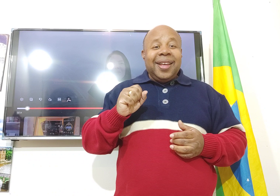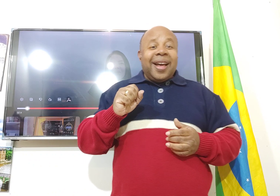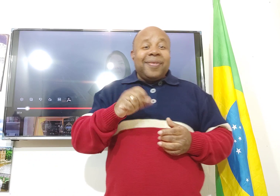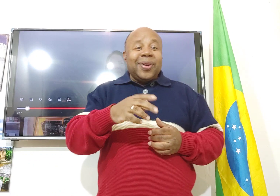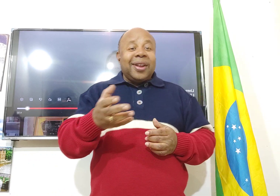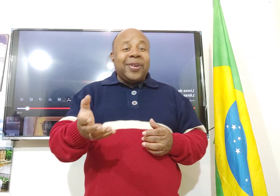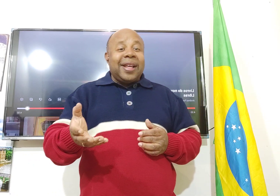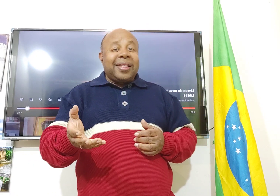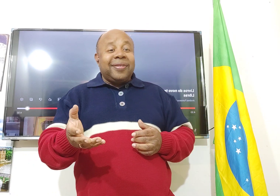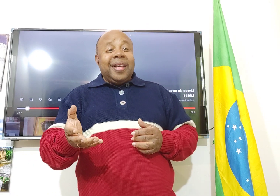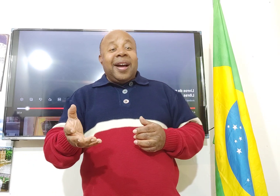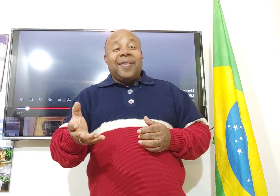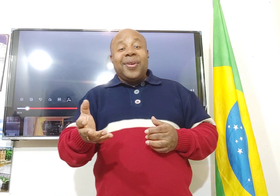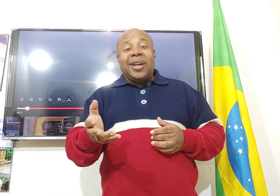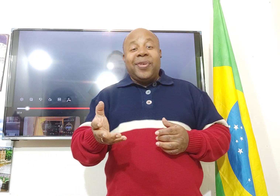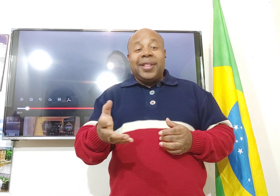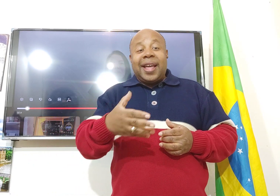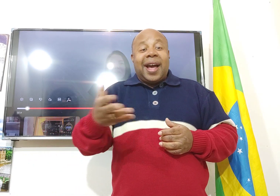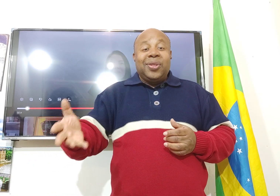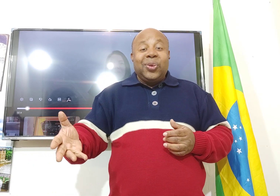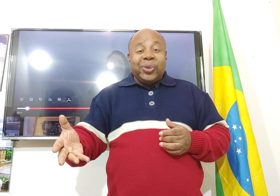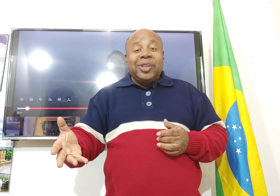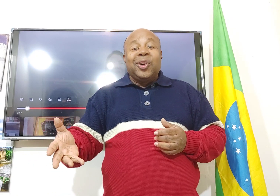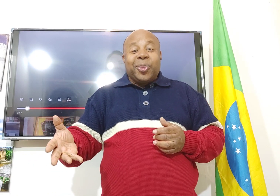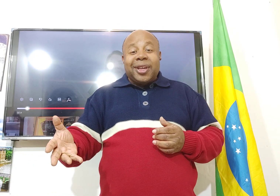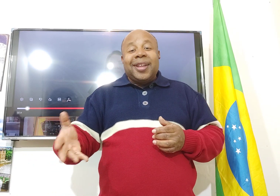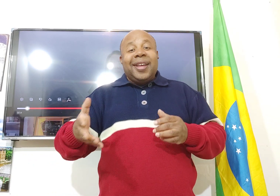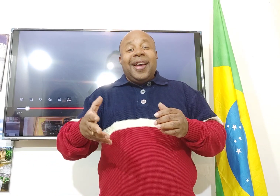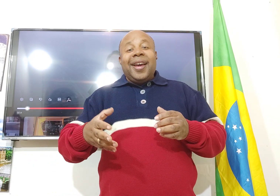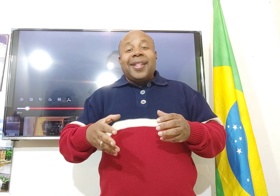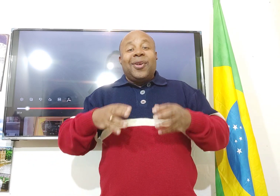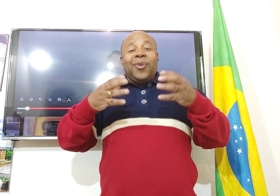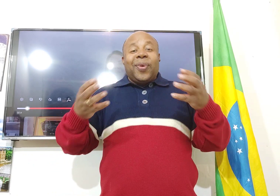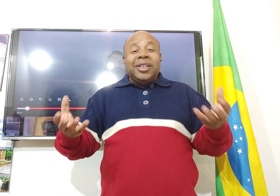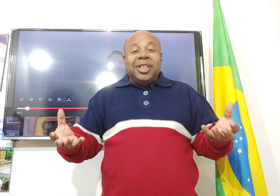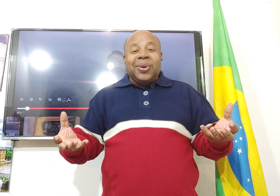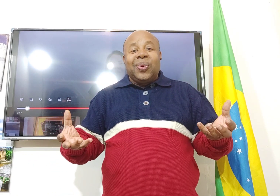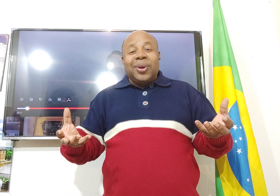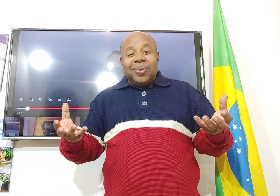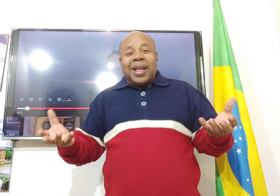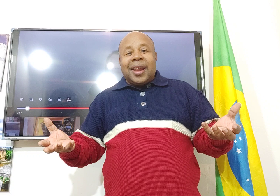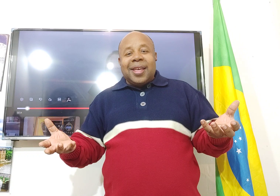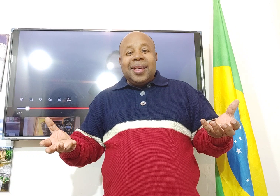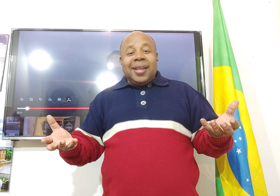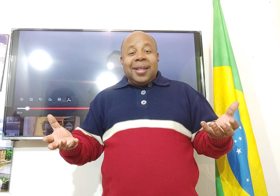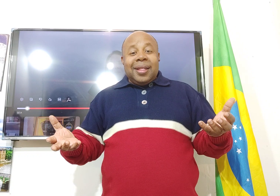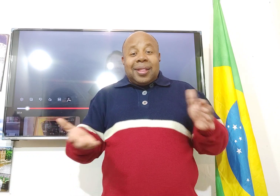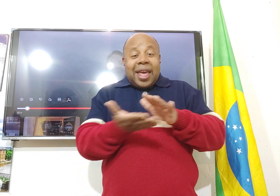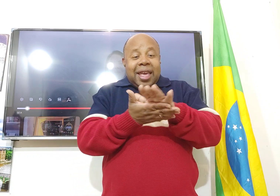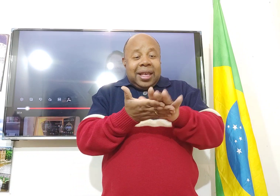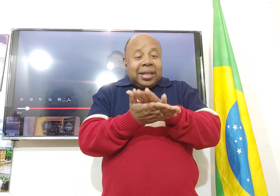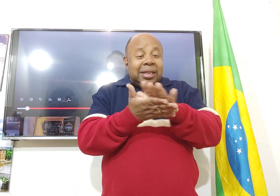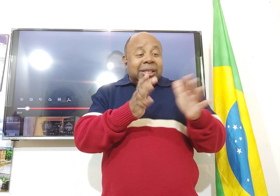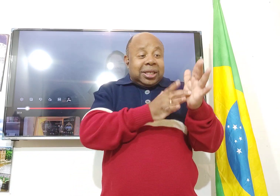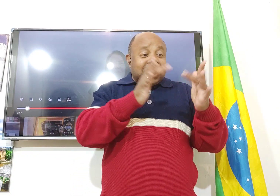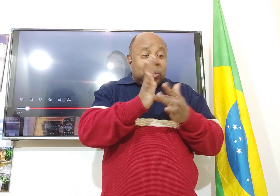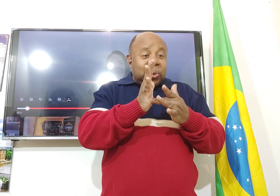Às vezes eu quero fazer até errado, não consigo. Porque é tão ridículo que não dá, né? Sem